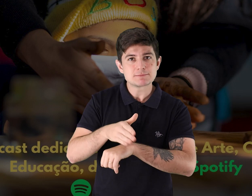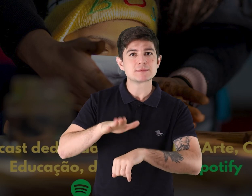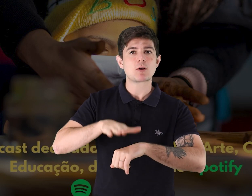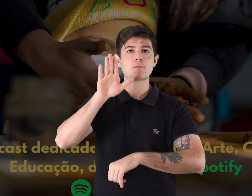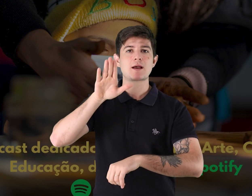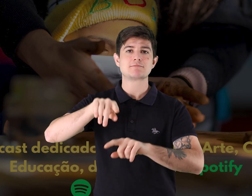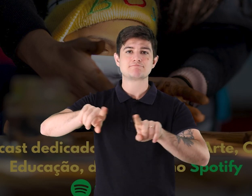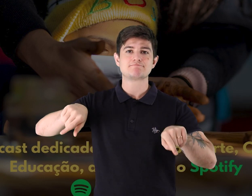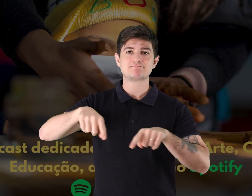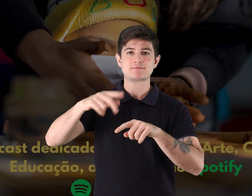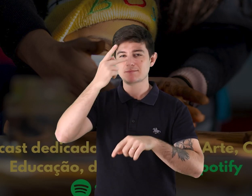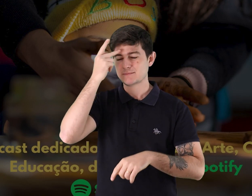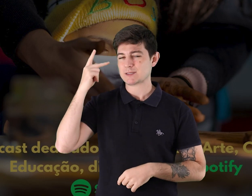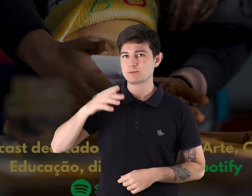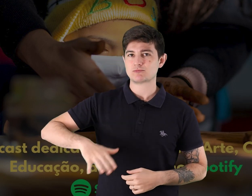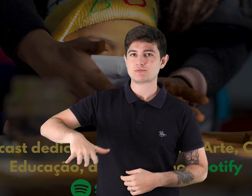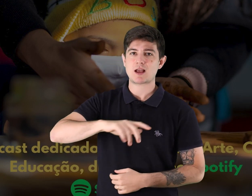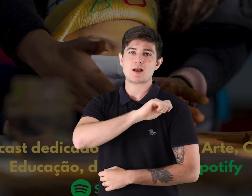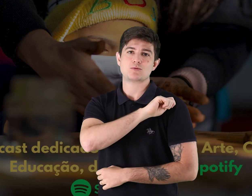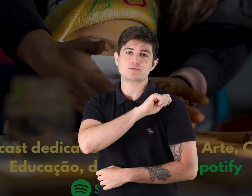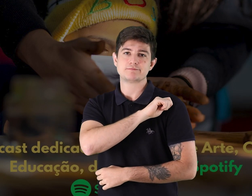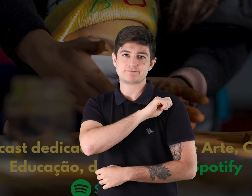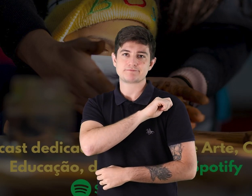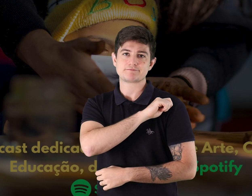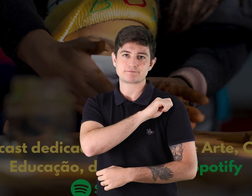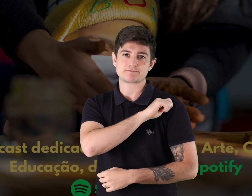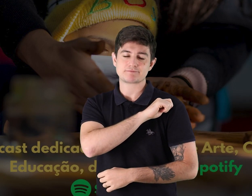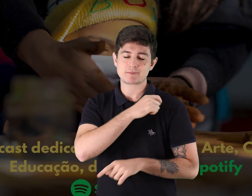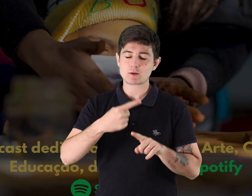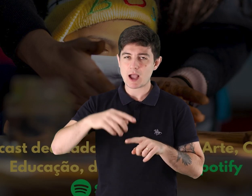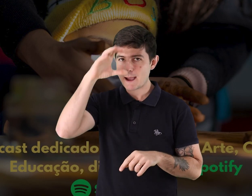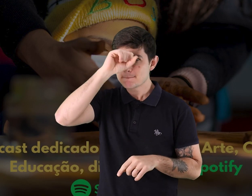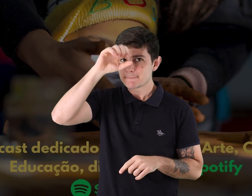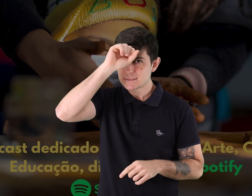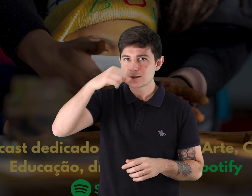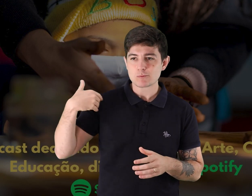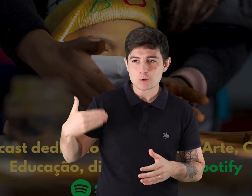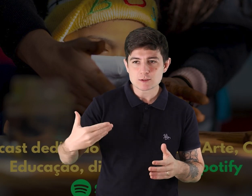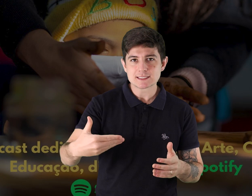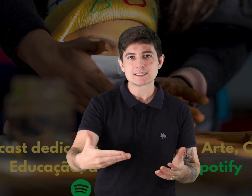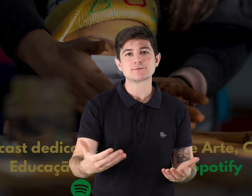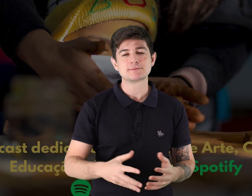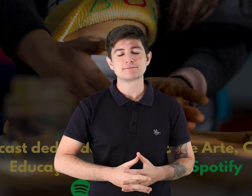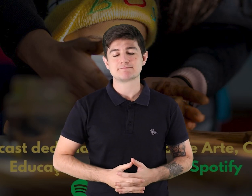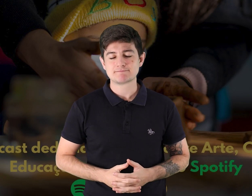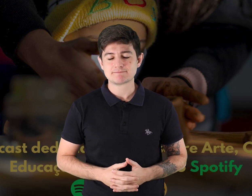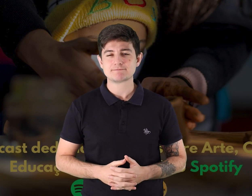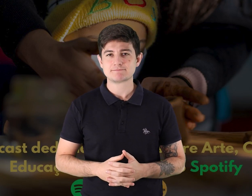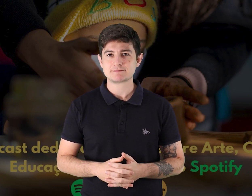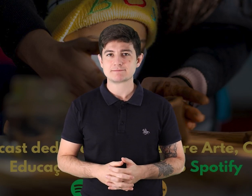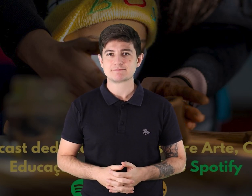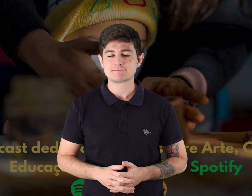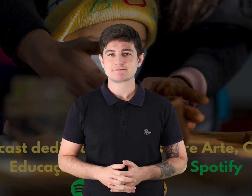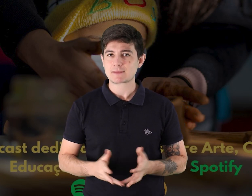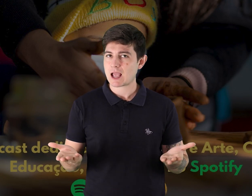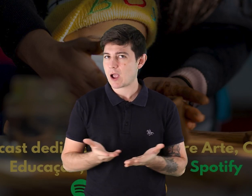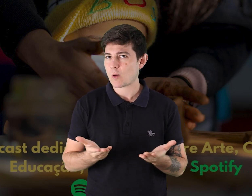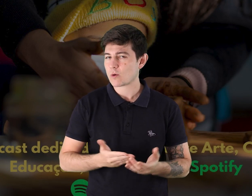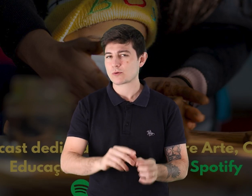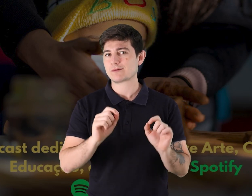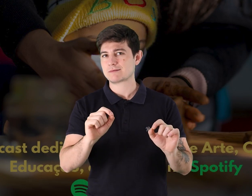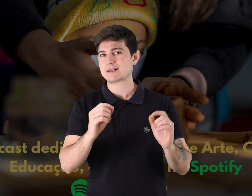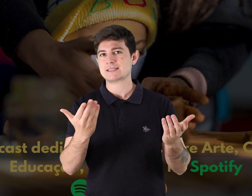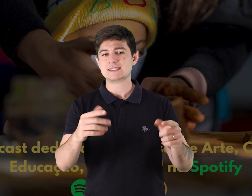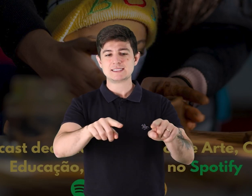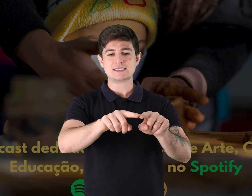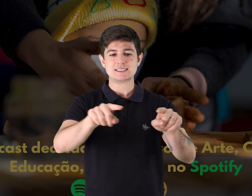buscando a motivação, a participação e o envolvimento desses alunos no processo de aprendizagem. Então,